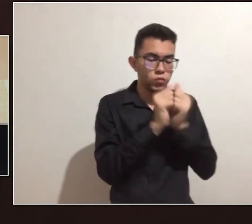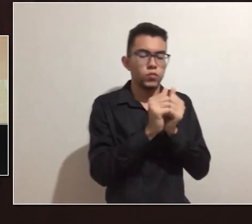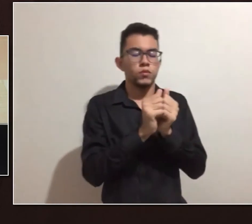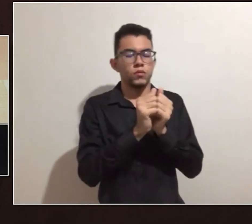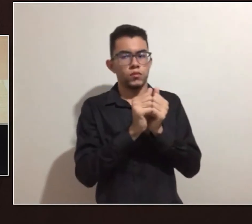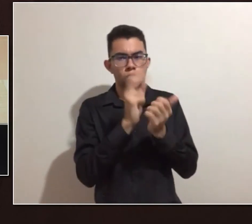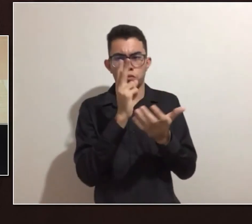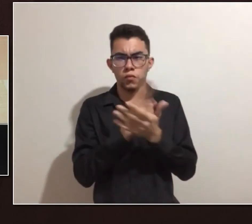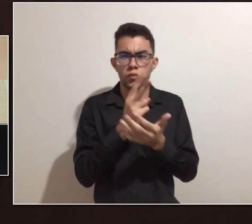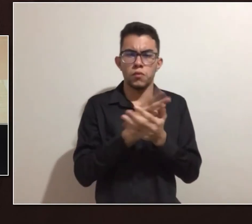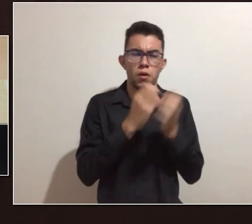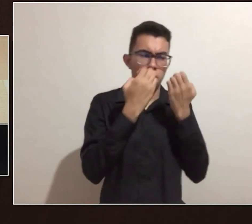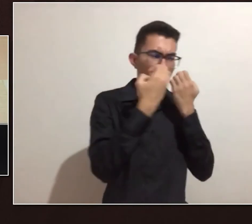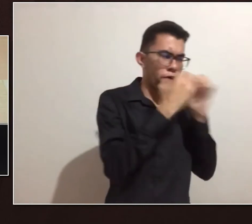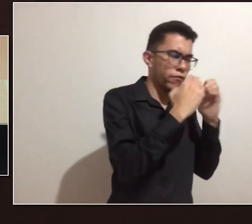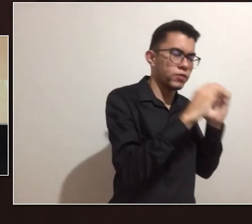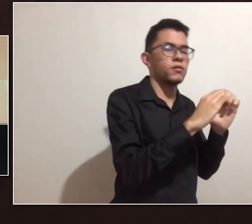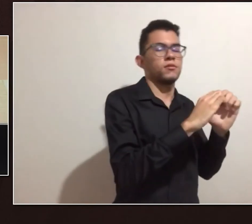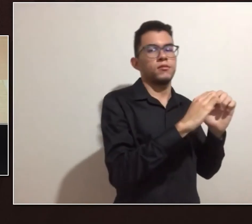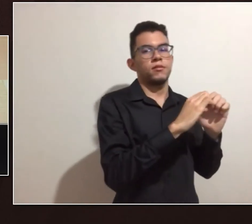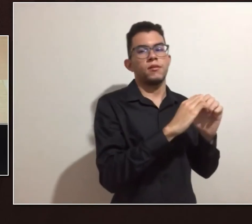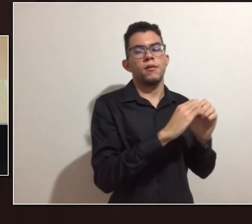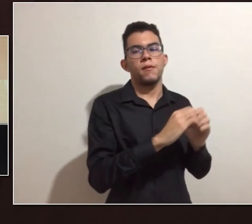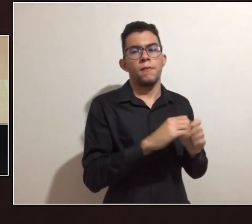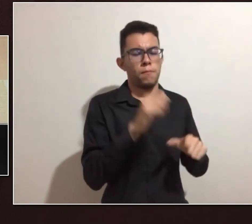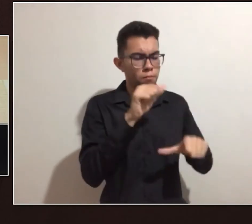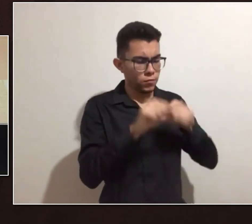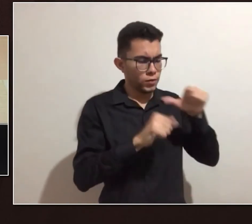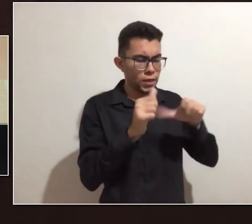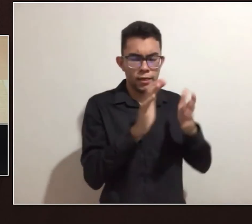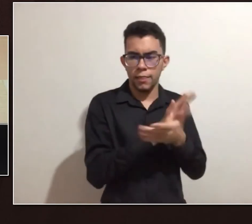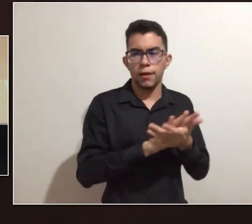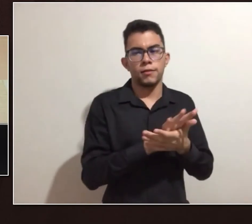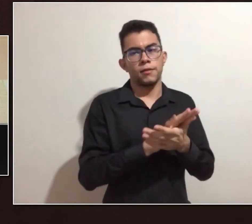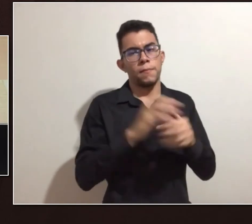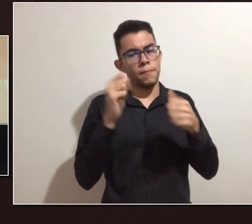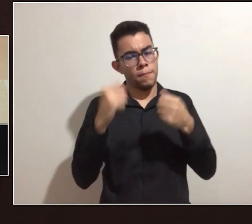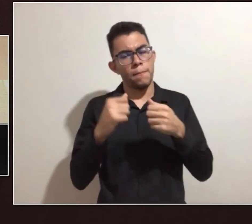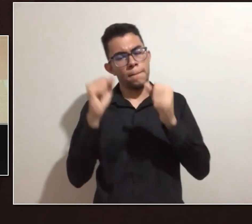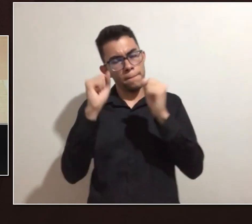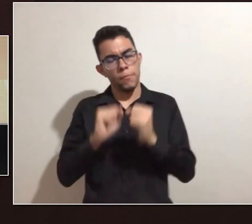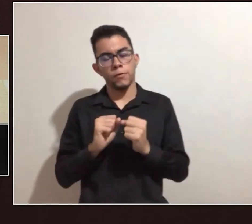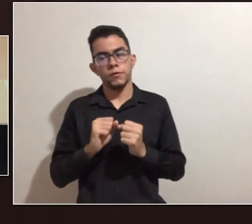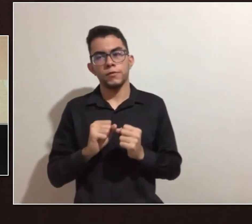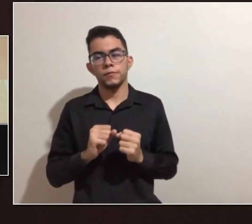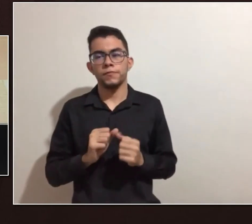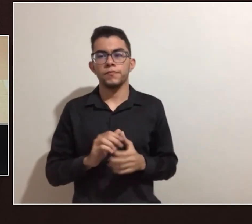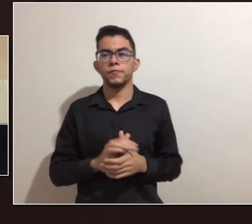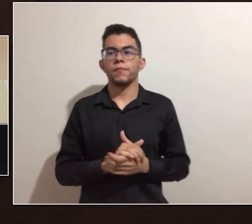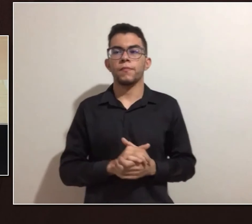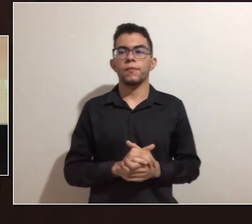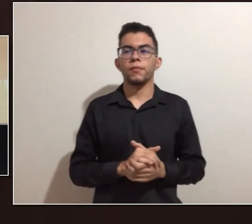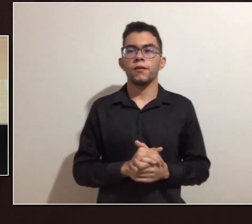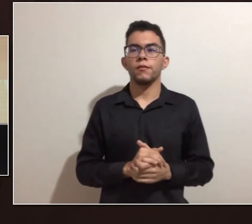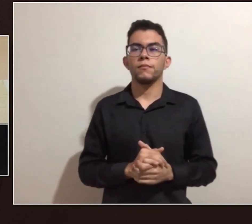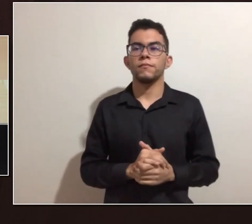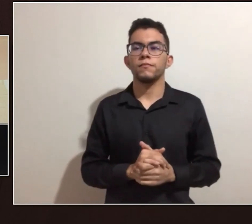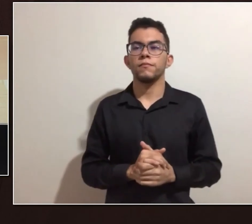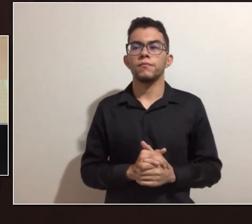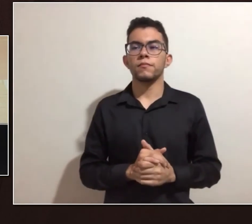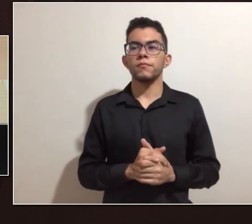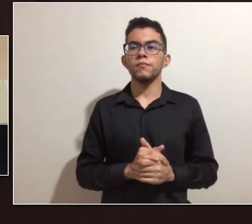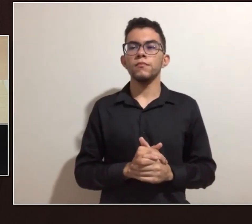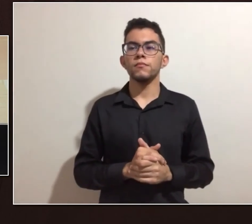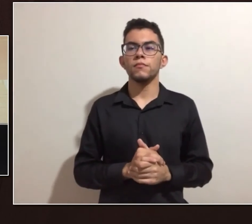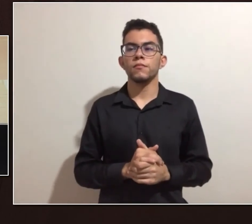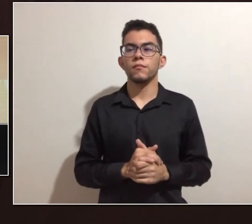não precisa ter uma condição especial para aceitar a fé, certo? E também não tem uma dieta especial se você aceitar a